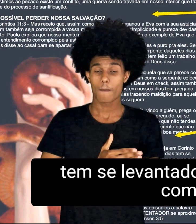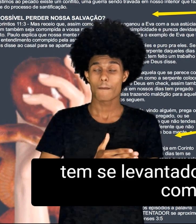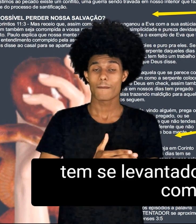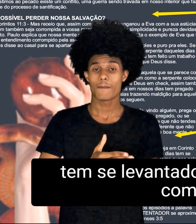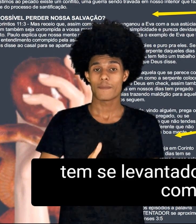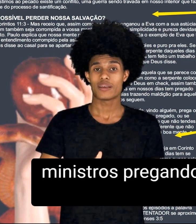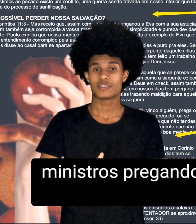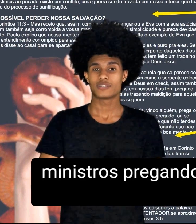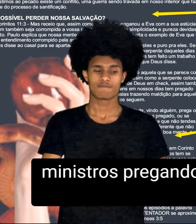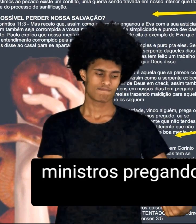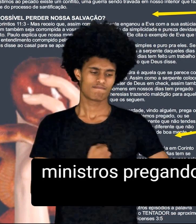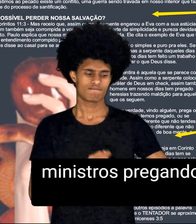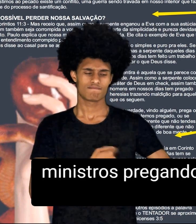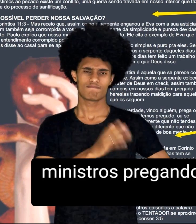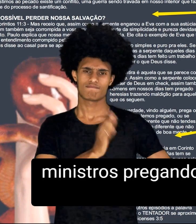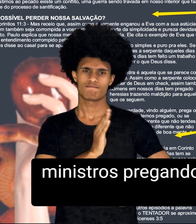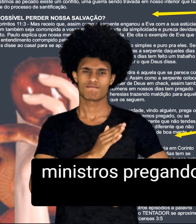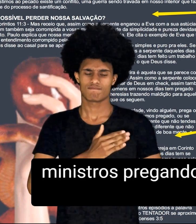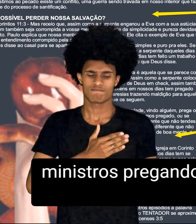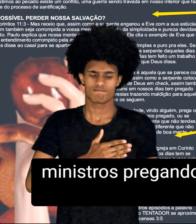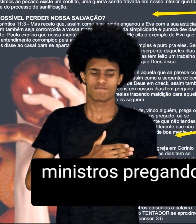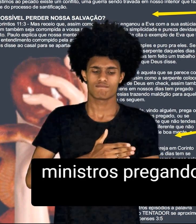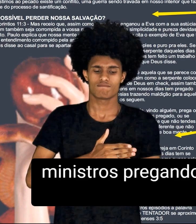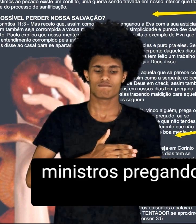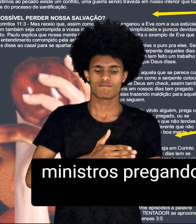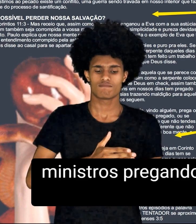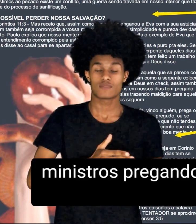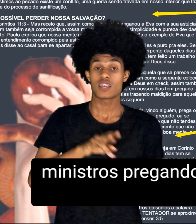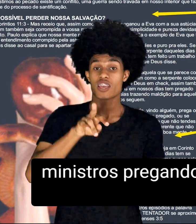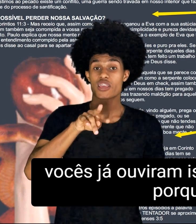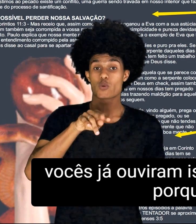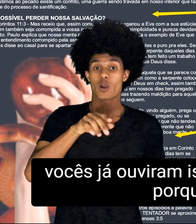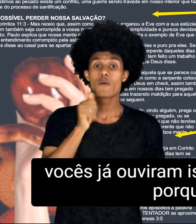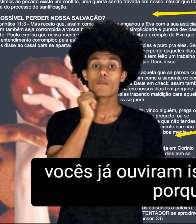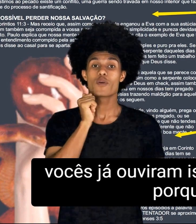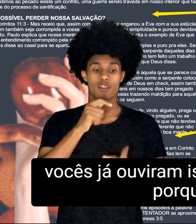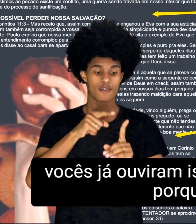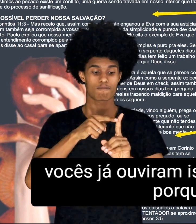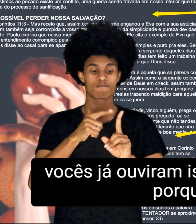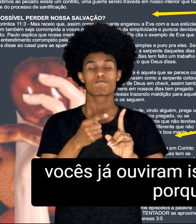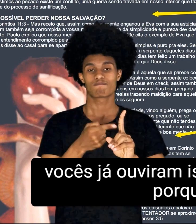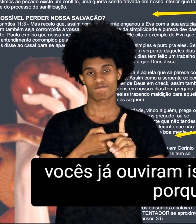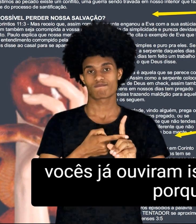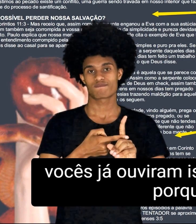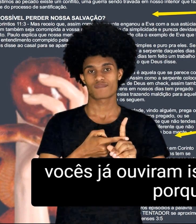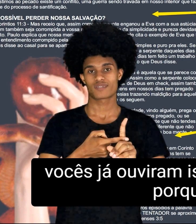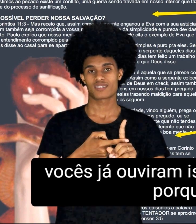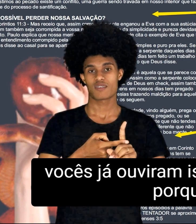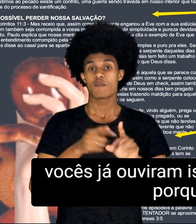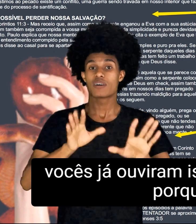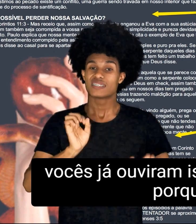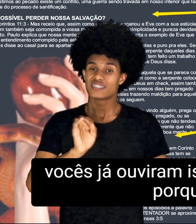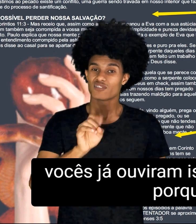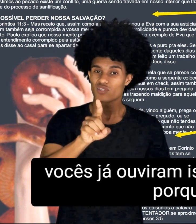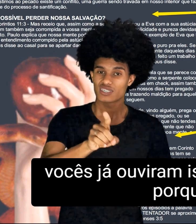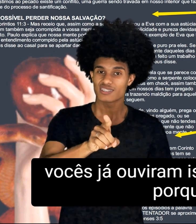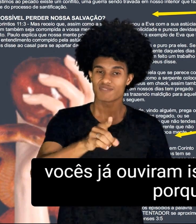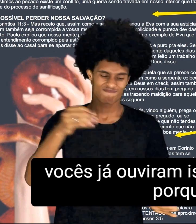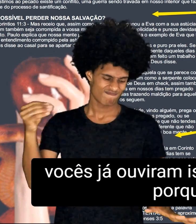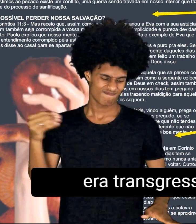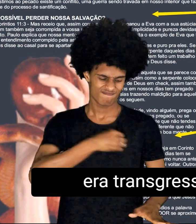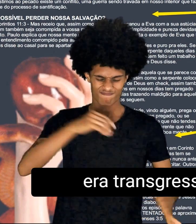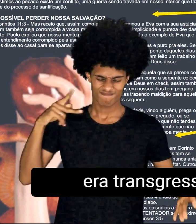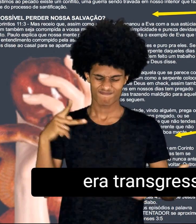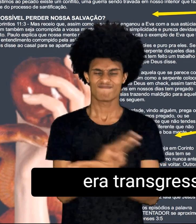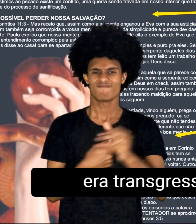como nunca antes. Ministros pregando que Jesus não vai voltar, eu acho que vocês já ouviram isso daí, tá? Que o pecado não existe, porque o pecado